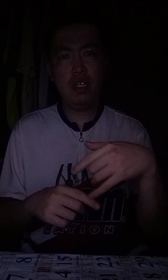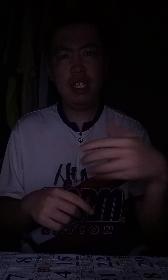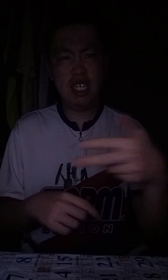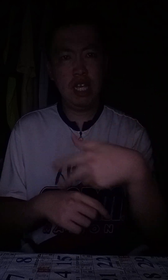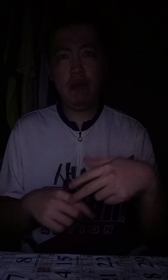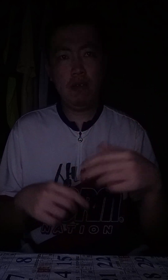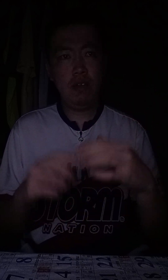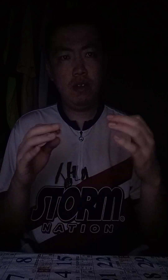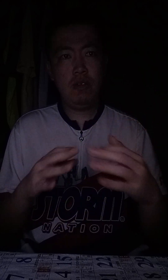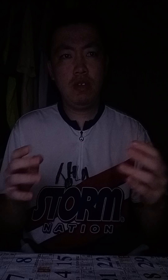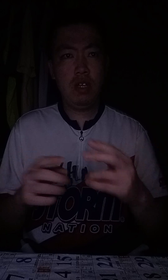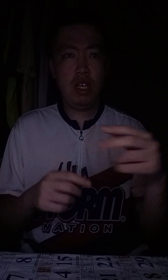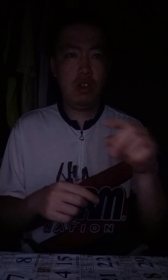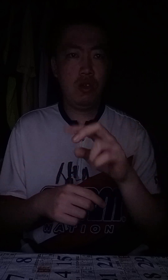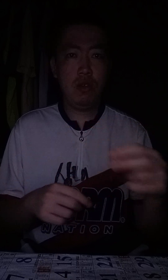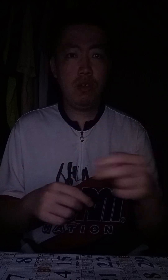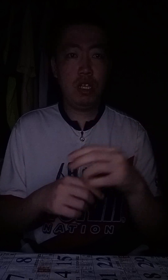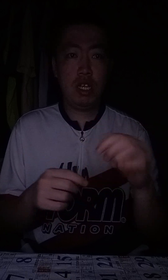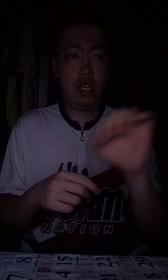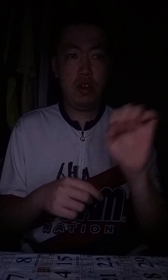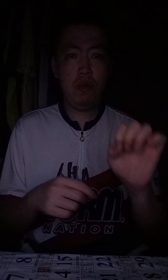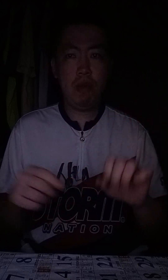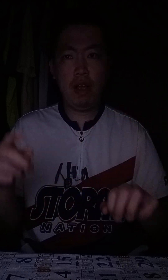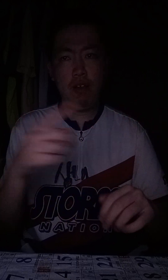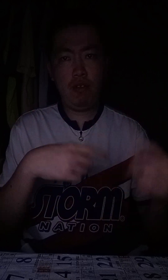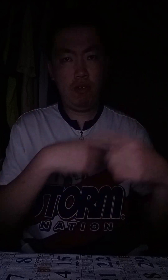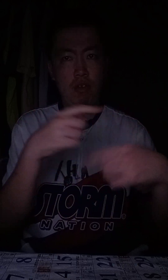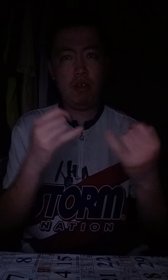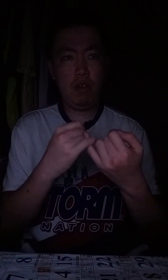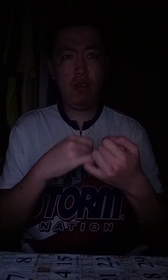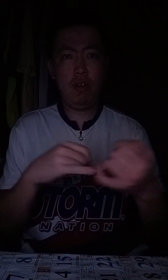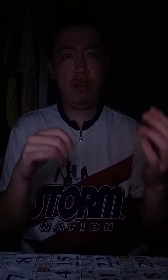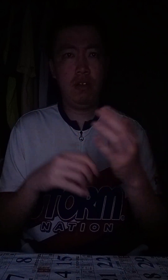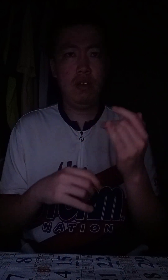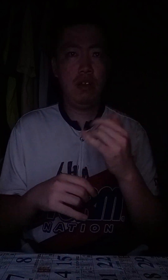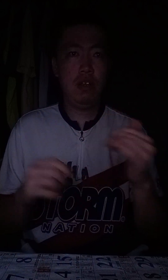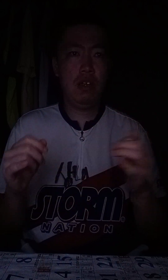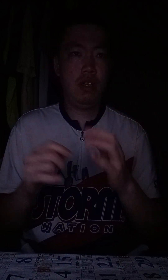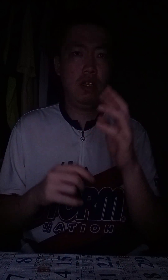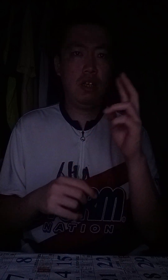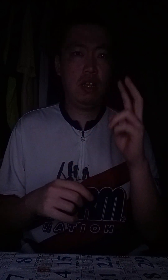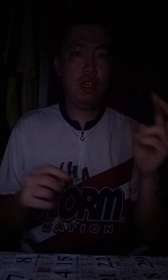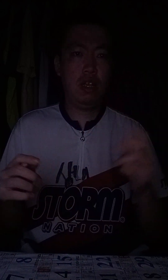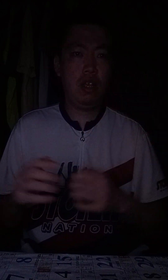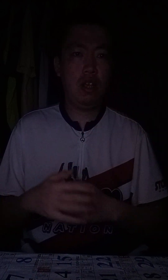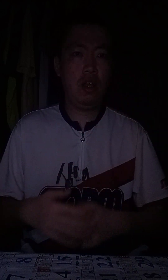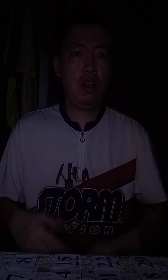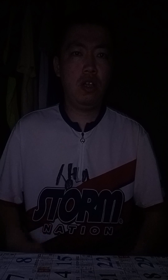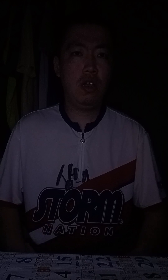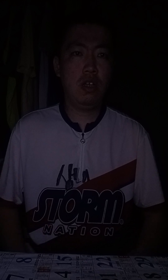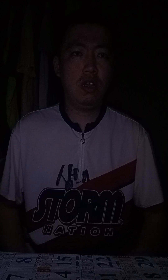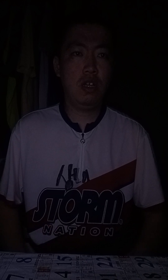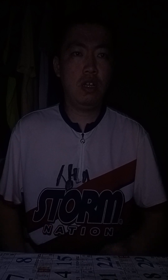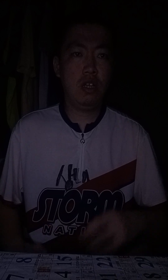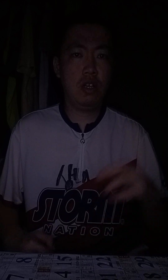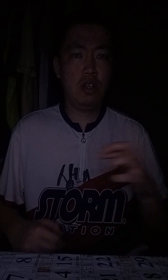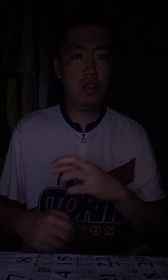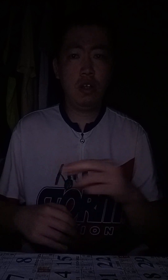버스를 모두 천연가스 차량으로 바꾸겠다는 약속도 이행해야 하기 때문입니다. 하지만 올림픽이